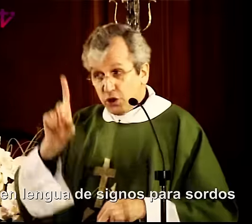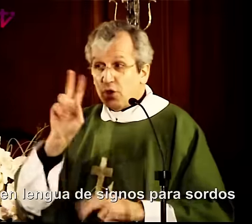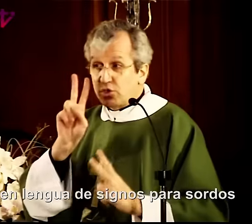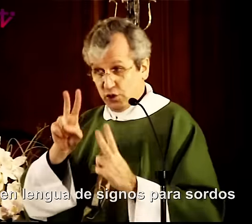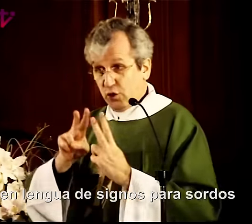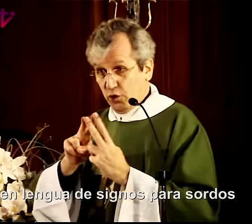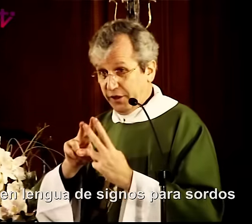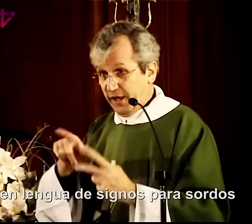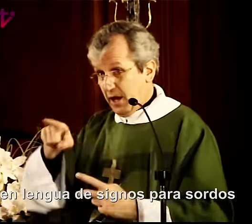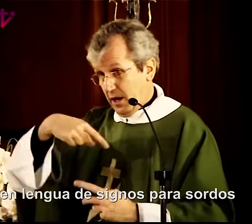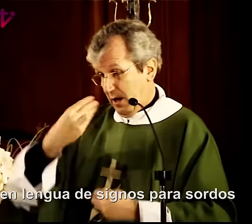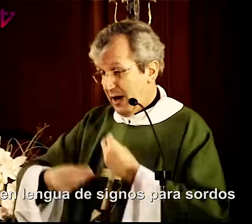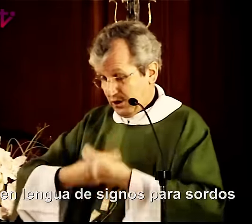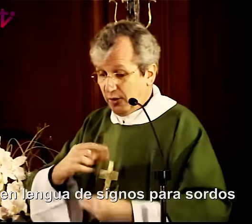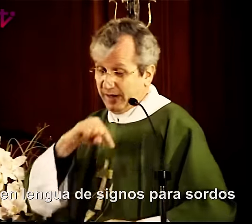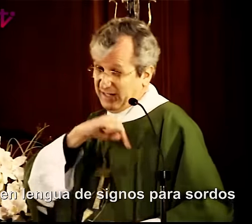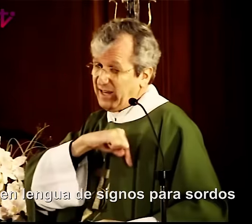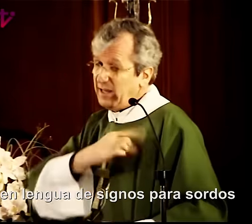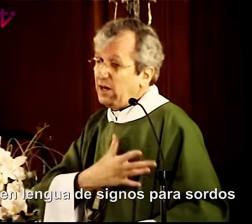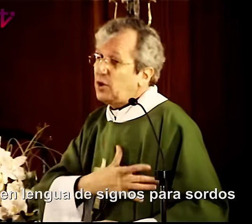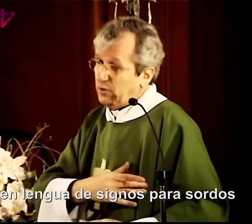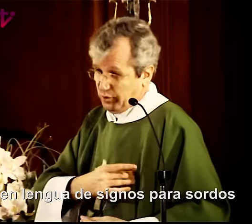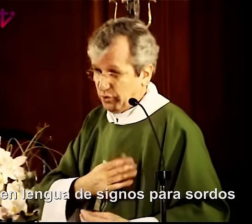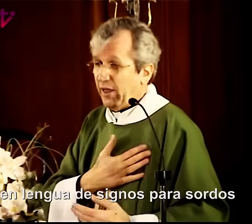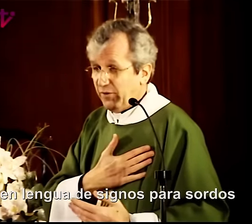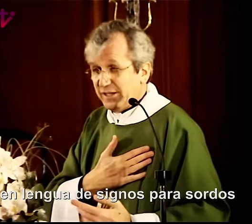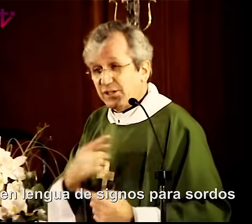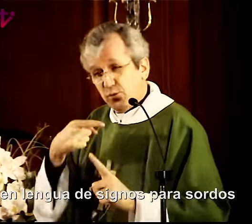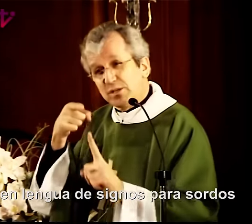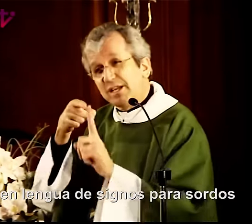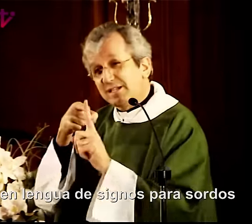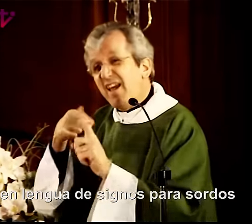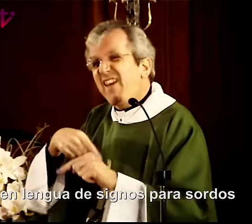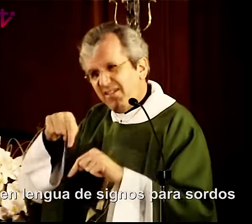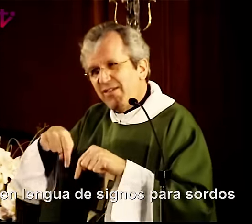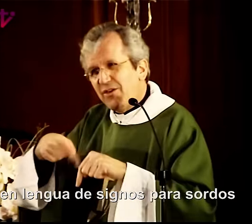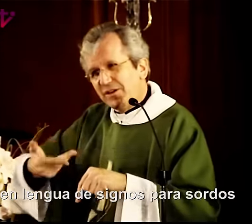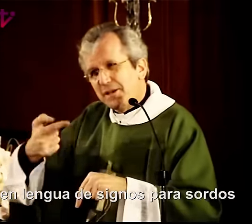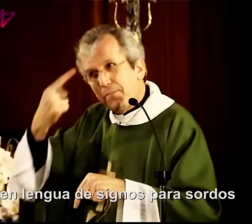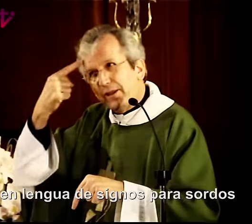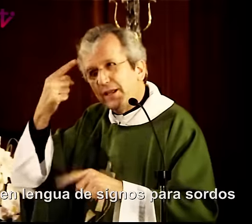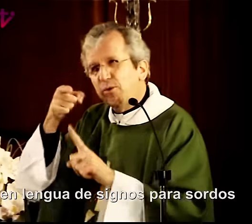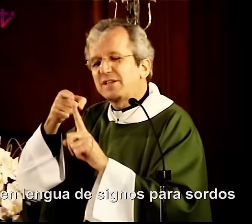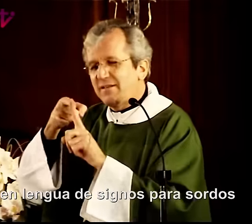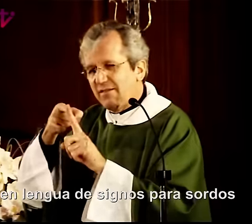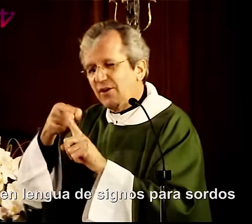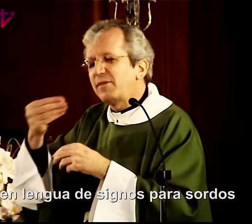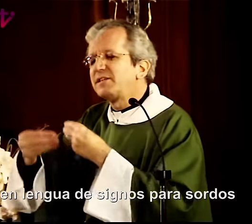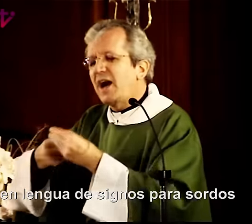Dios conoce las obras y el interior de nuestros corazones, nuestras intenciones, importante nuestra intención, a veces